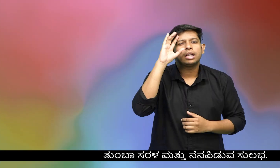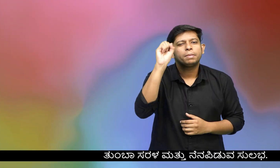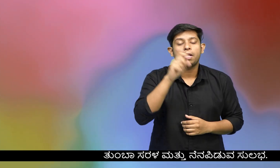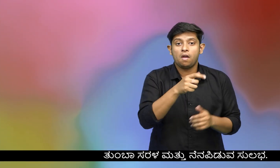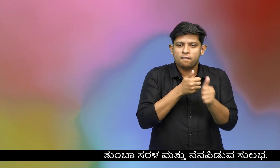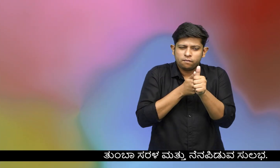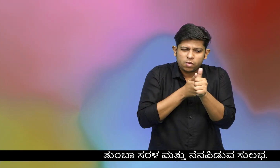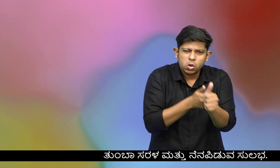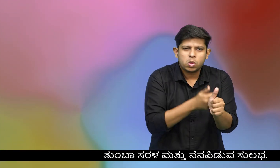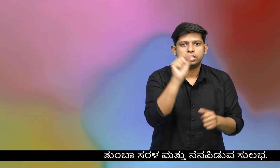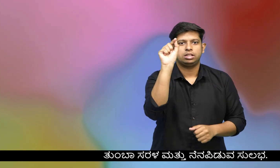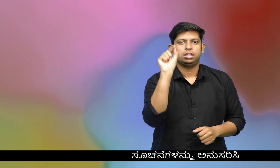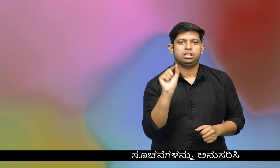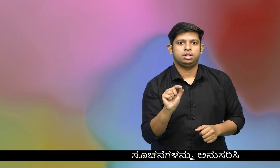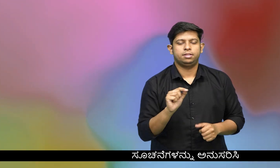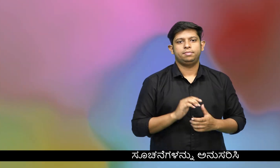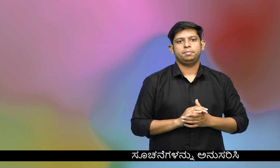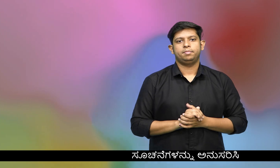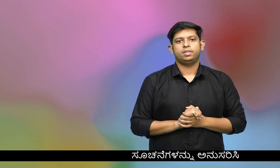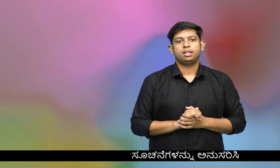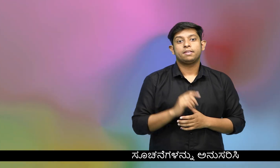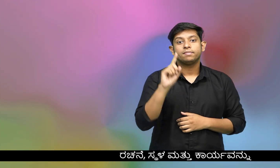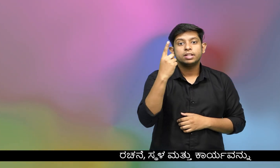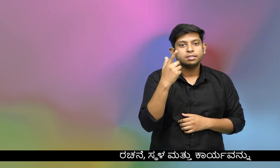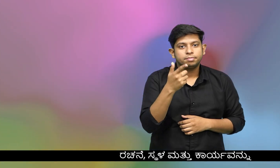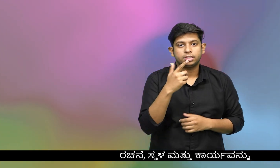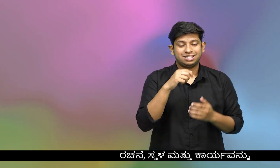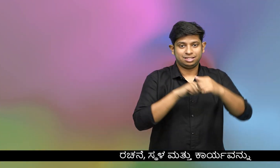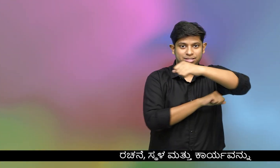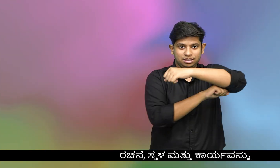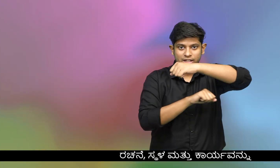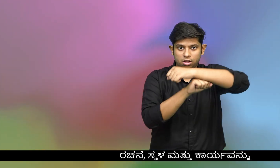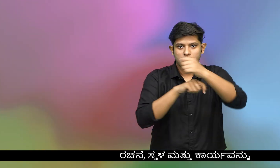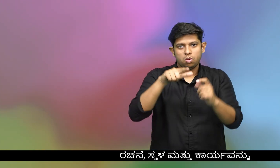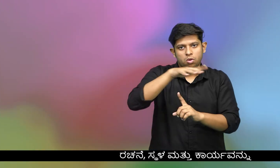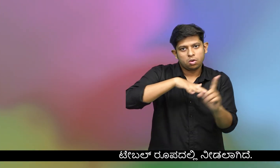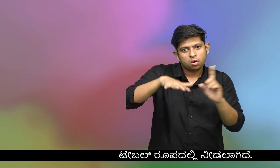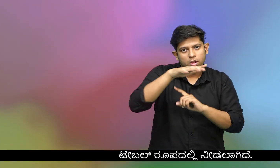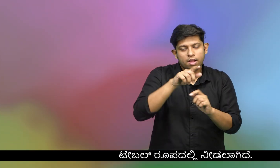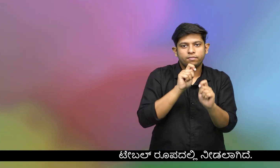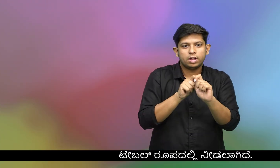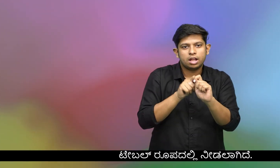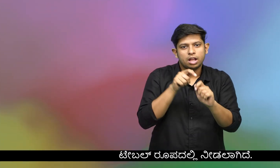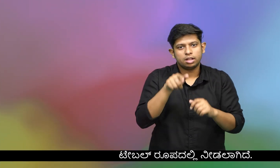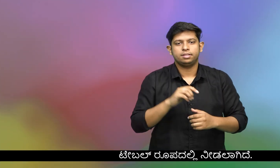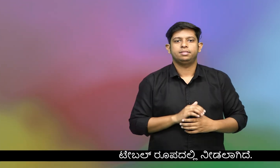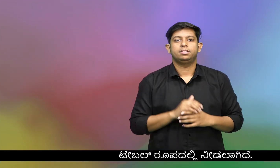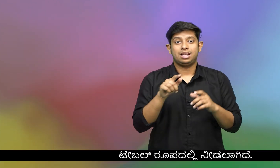ನೆನಪಿಡುವ ಸುಲಭ. ಸೂಚನೆಗಳನ್ನು ಅನುಸರಿಸಿ. ರಚನೆ, ಸ್ಥಳ ಮತ್ತು ಕಾರ್ಯವನ್ನು ಟೇಬಲ್ ರೂಪದಲ್ಲಿ ನೀಡಲಾಗಿದೆ.